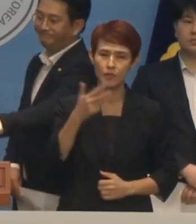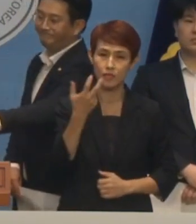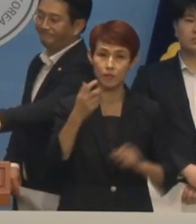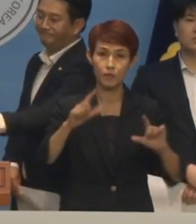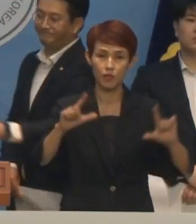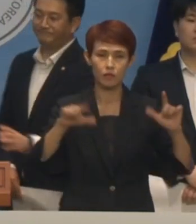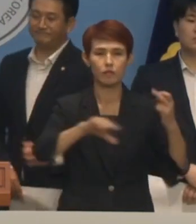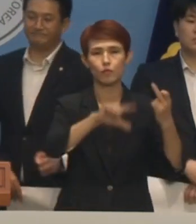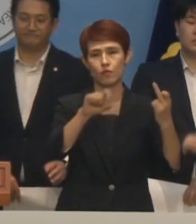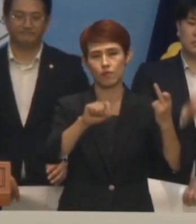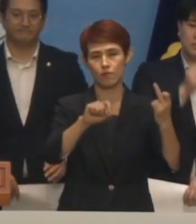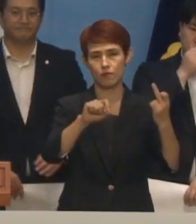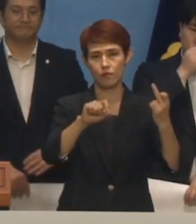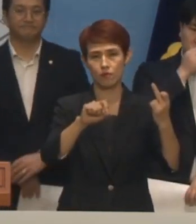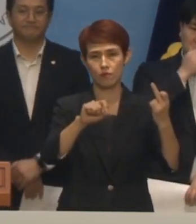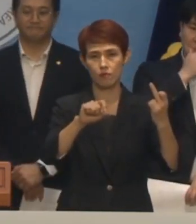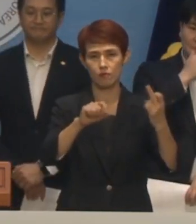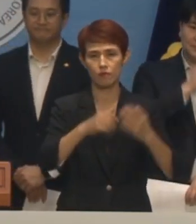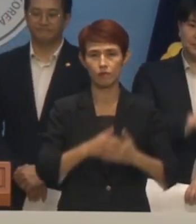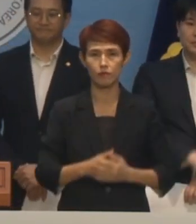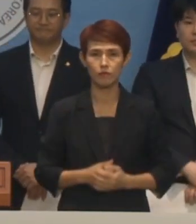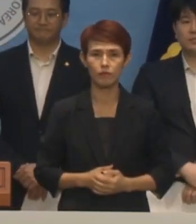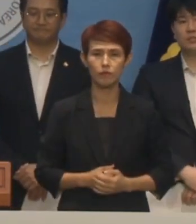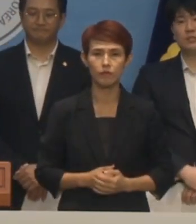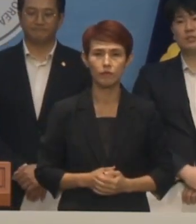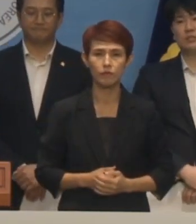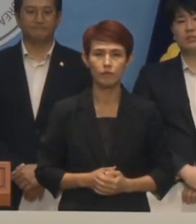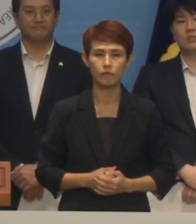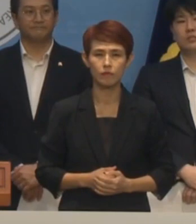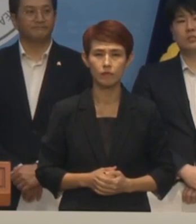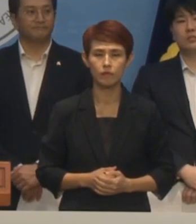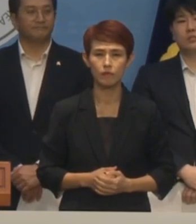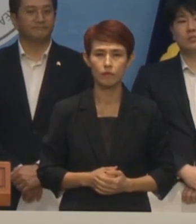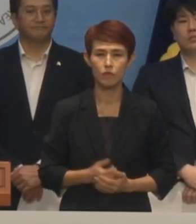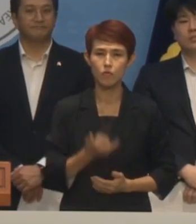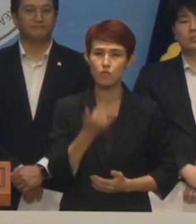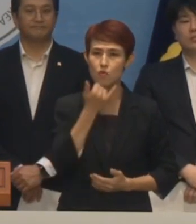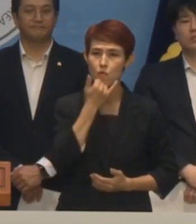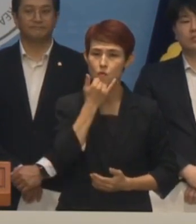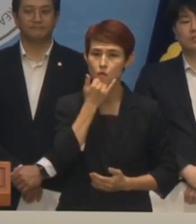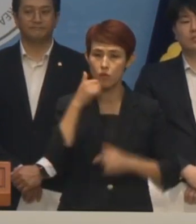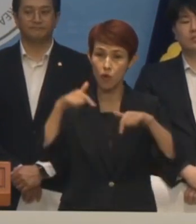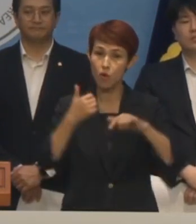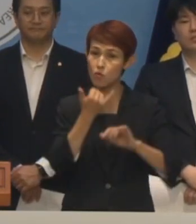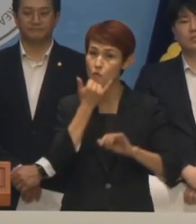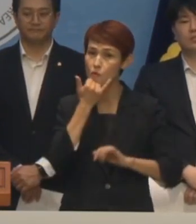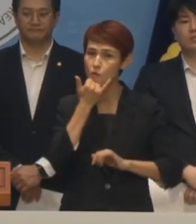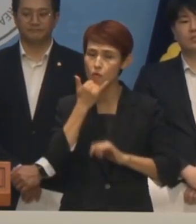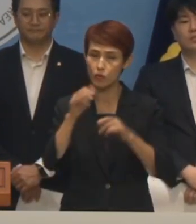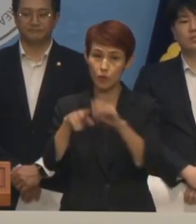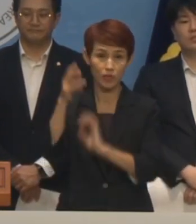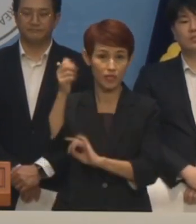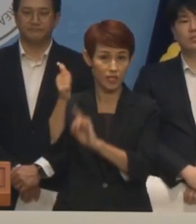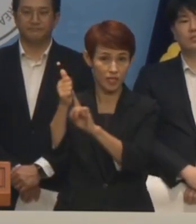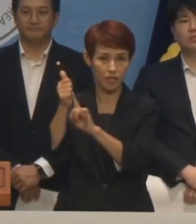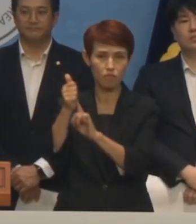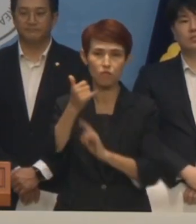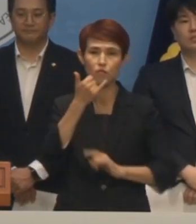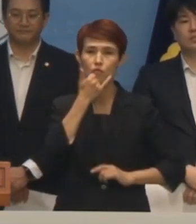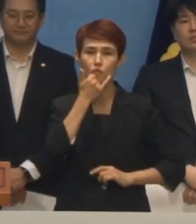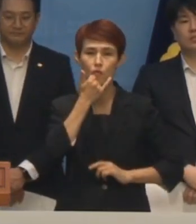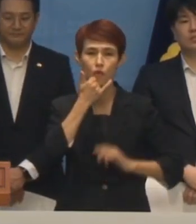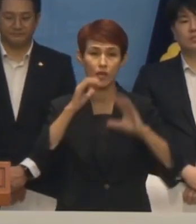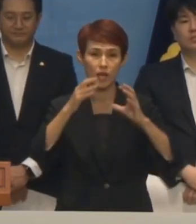1970년 12월 유대인 위령탑에서 당시 서독의 총리였던 빌리 브란트 총리는 독일의 전쟁